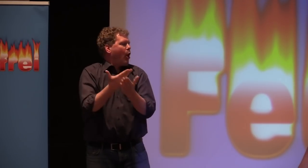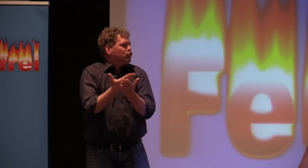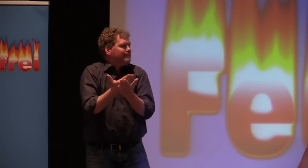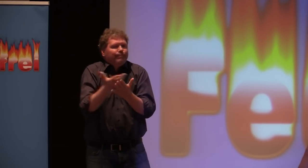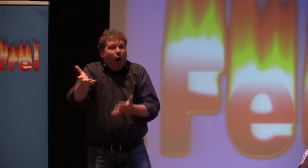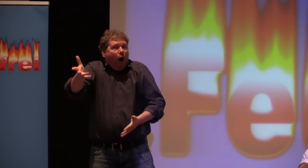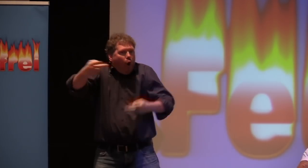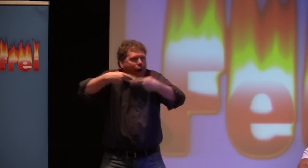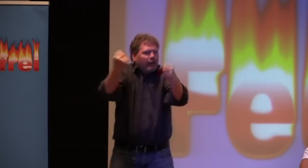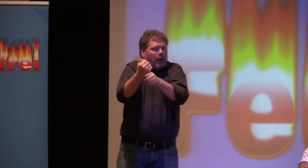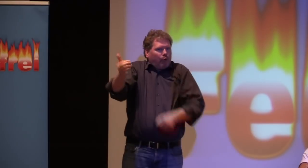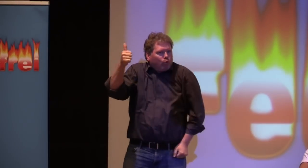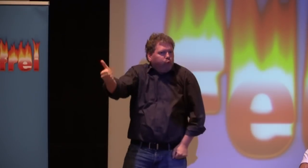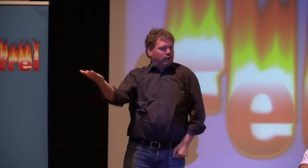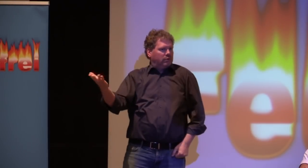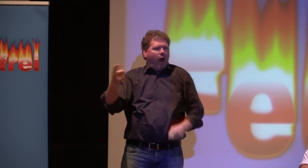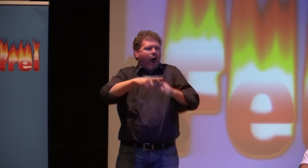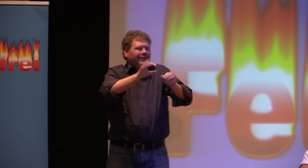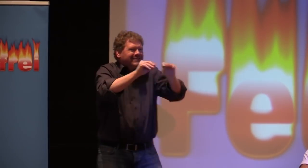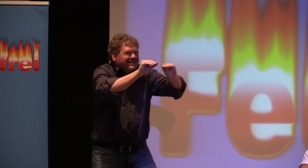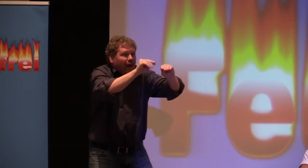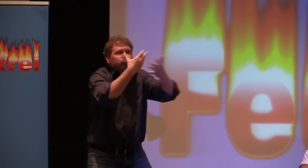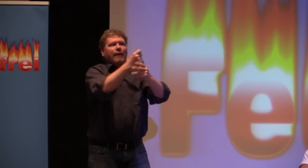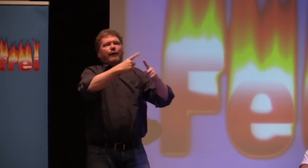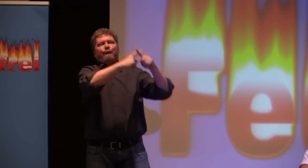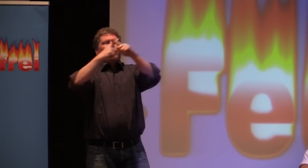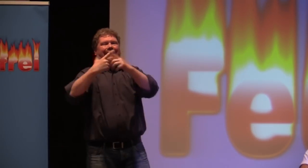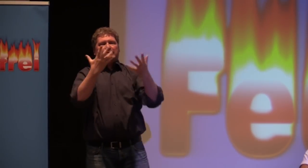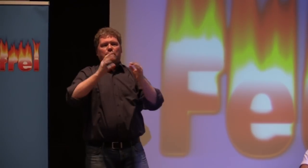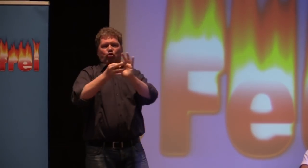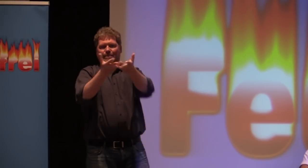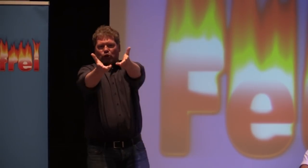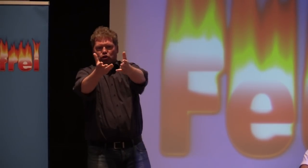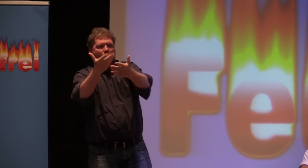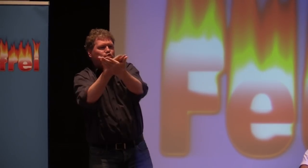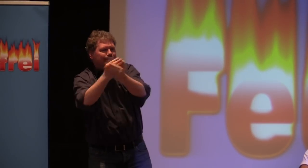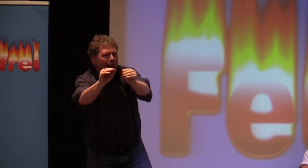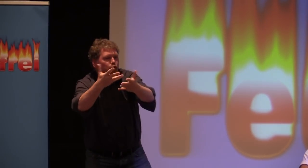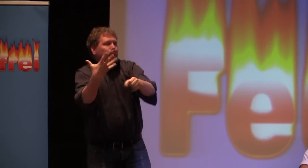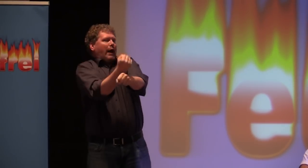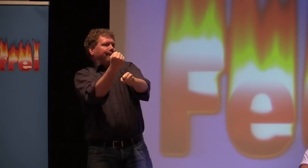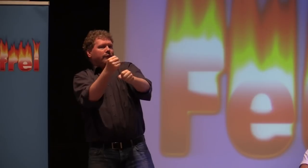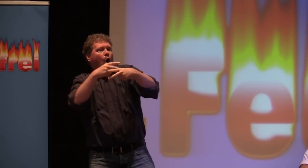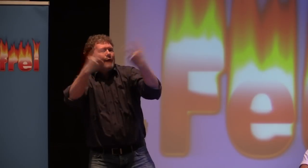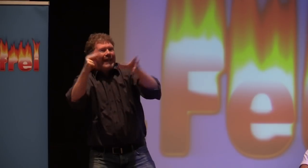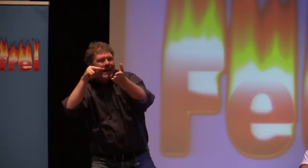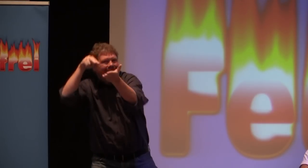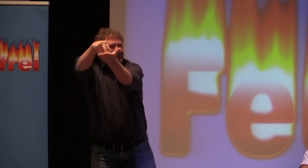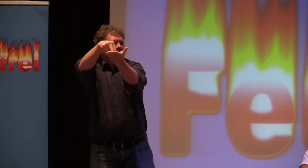die Regierungssitzungen live zu dolmetschen. Das ist auch super für eine Öffentlichkeitsarbeit. Das ist auch ganz, ganz toll. Oder auch Phoenix, da sind nach